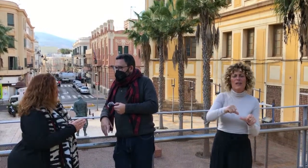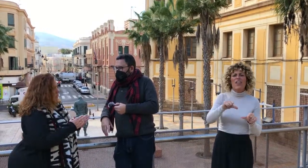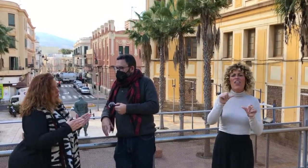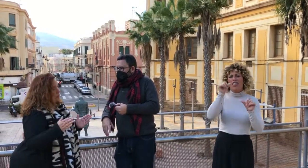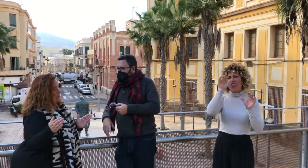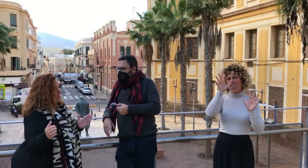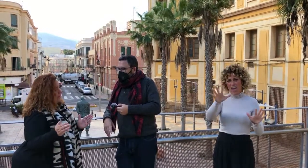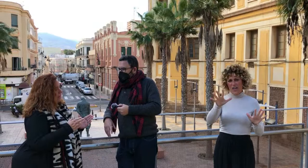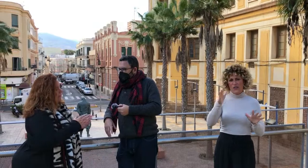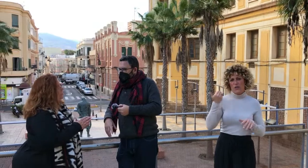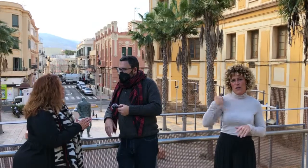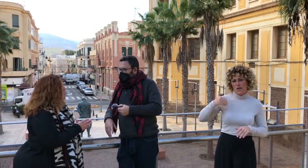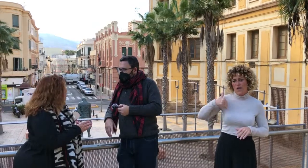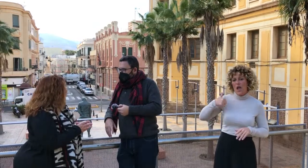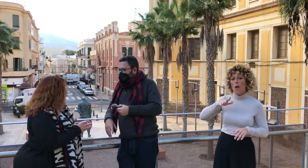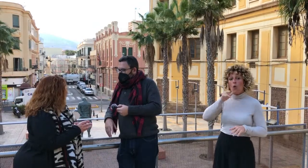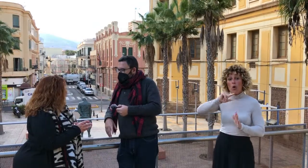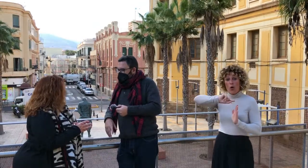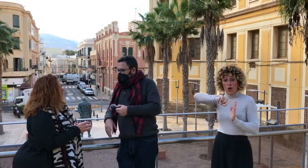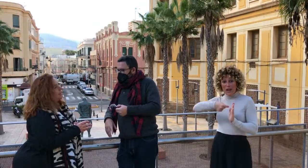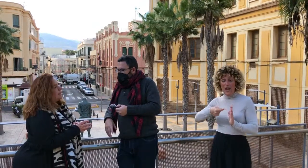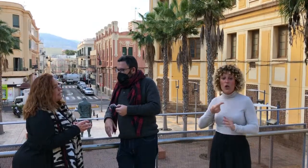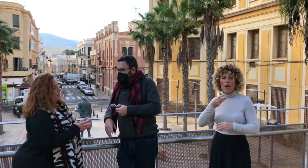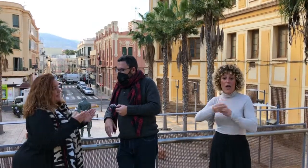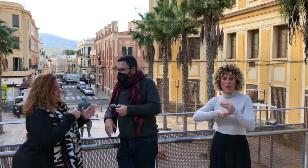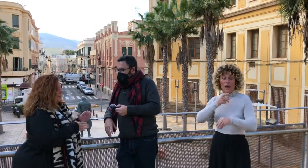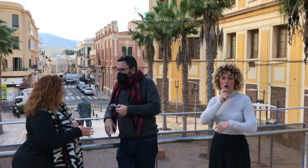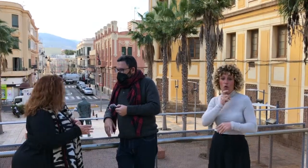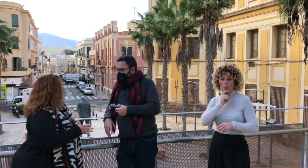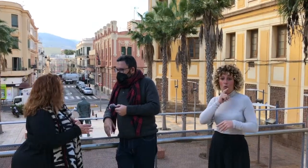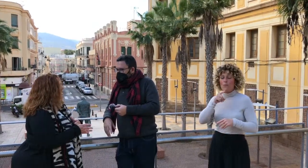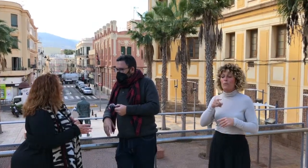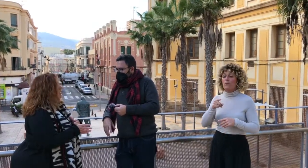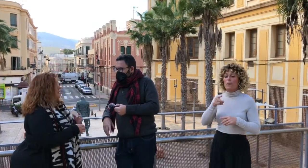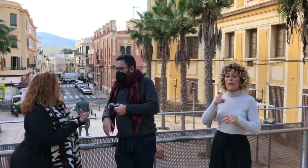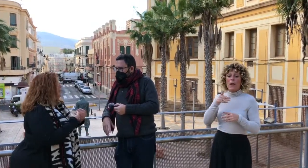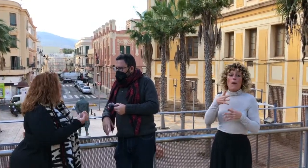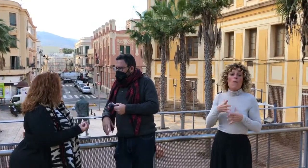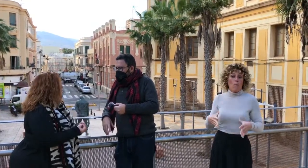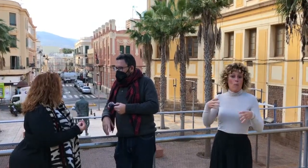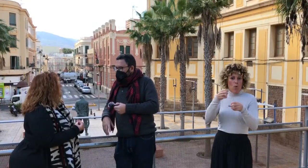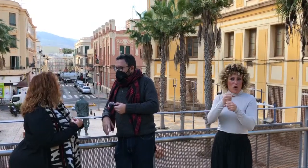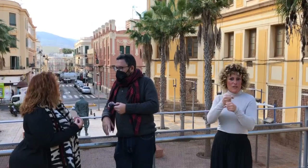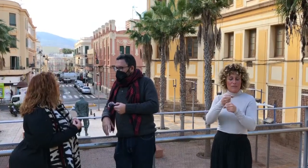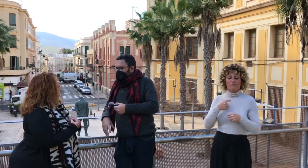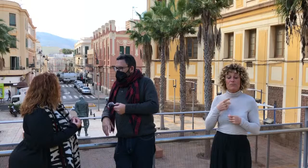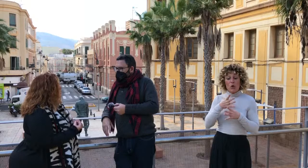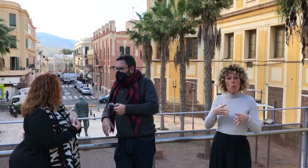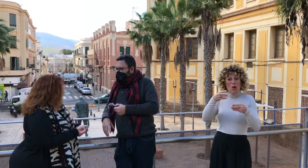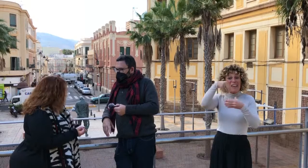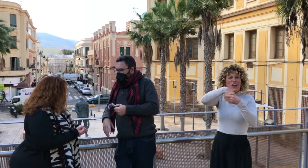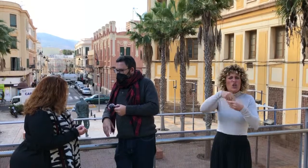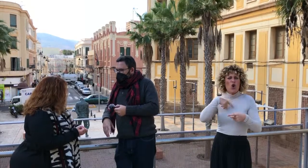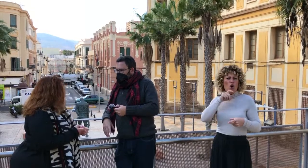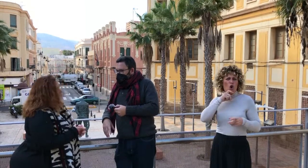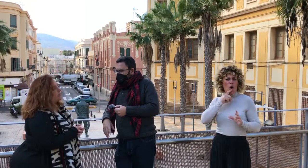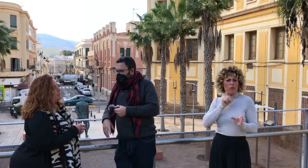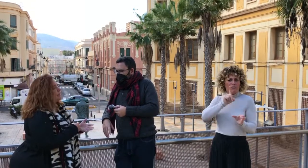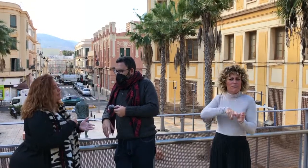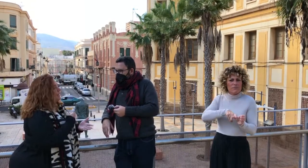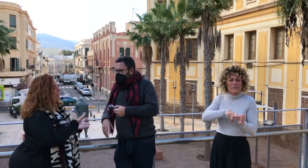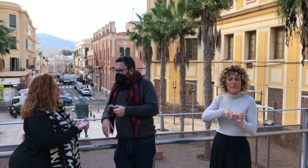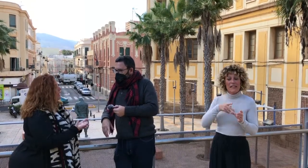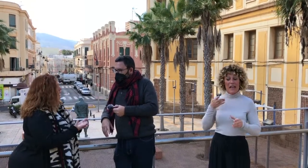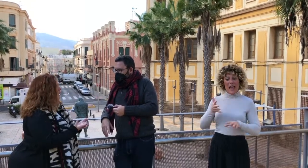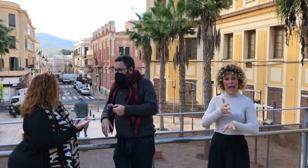el contrato lo hacen a través de una bolsa que está dentro de la bolsa una vez que pasas